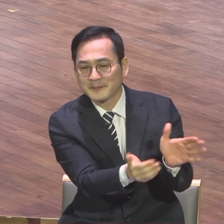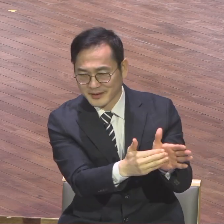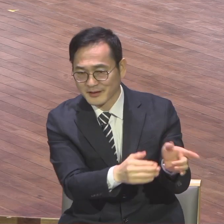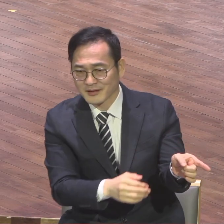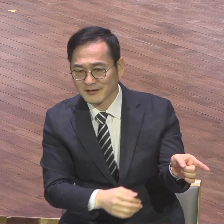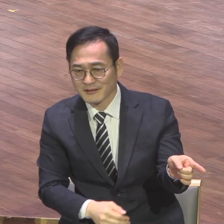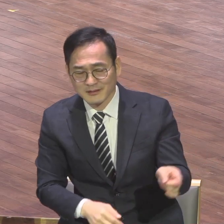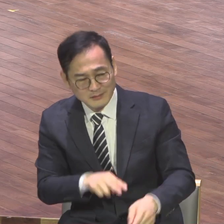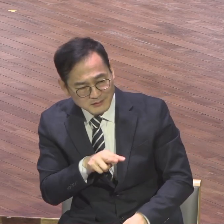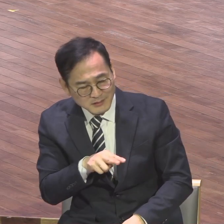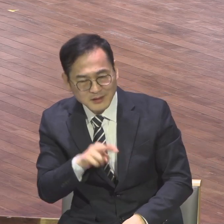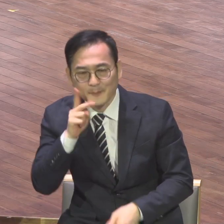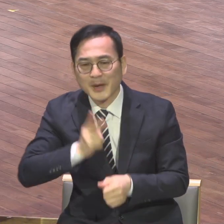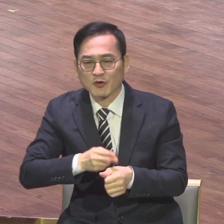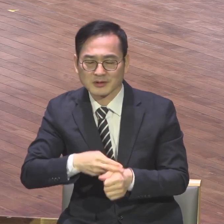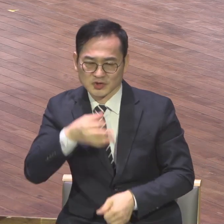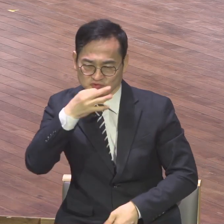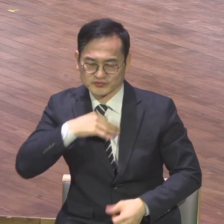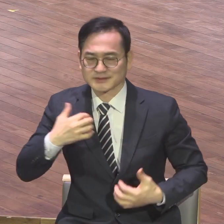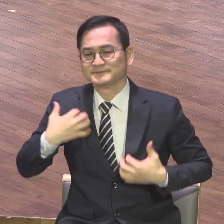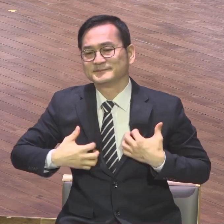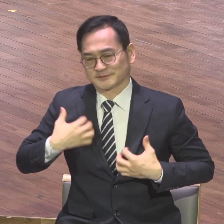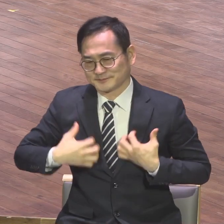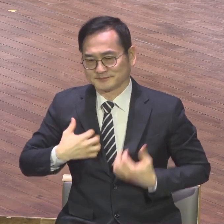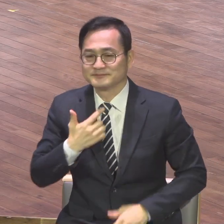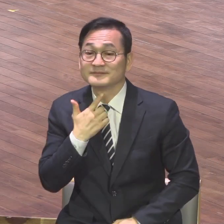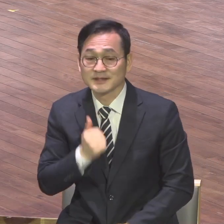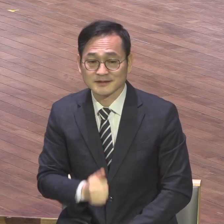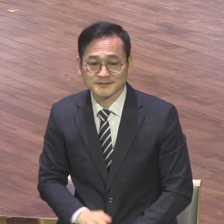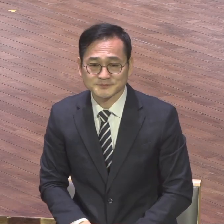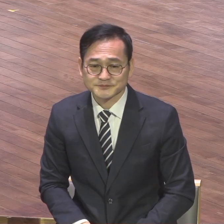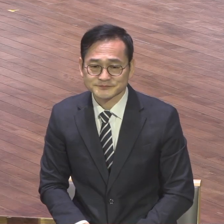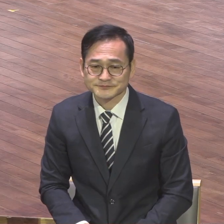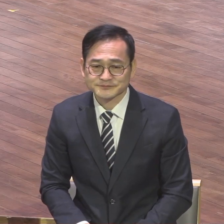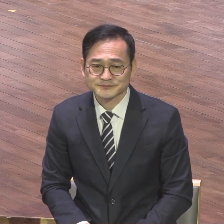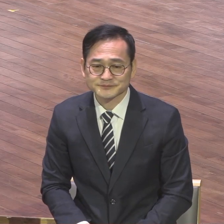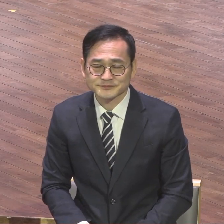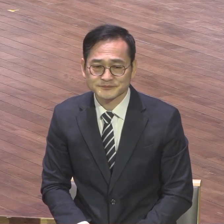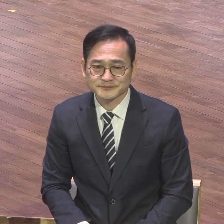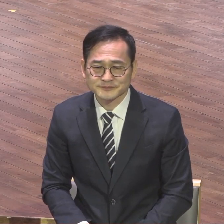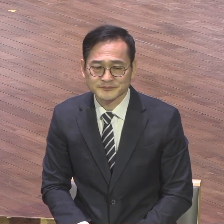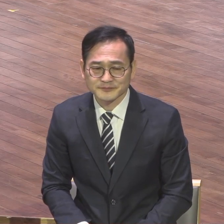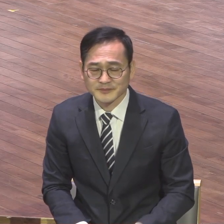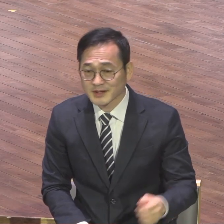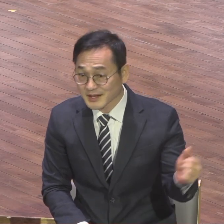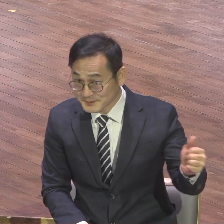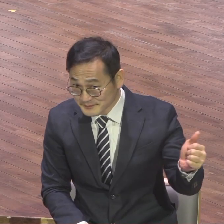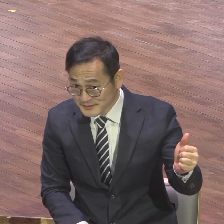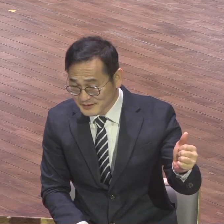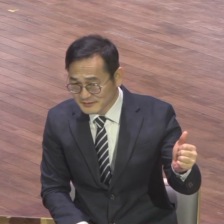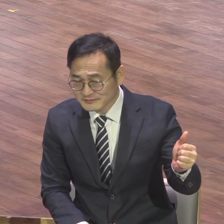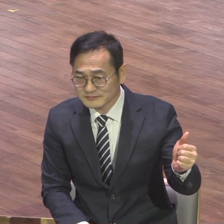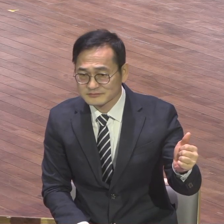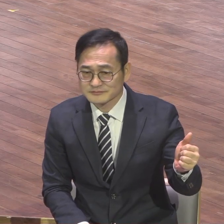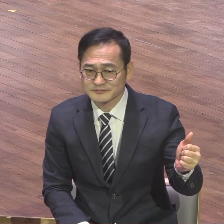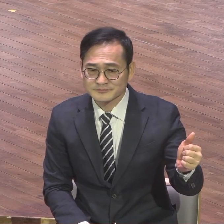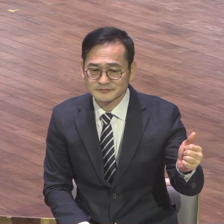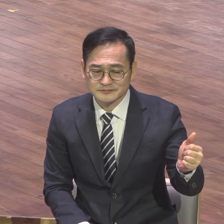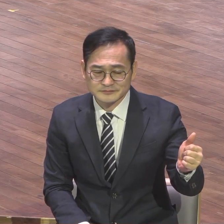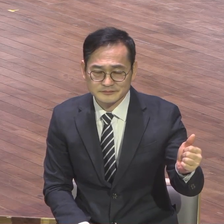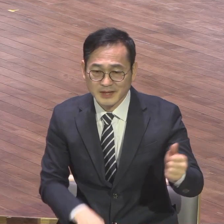그렇게 변화된 사실을 말하고 있습니다. 특별히 마가는 바울